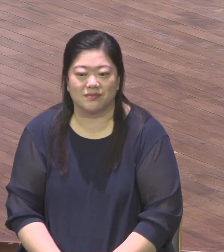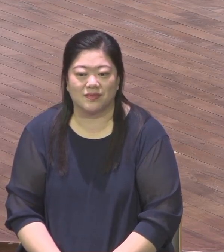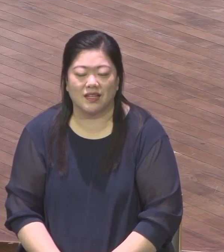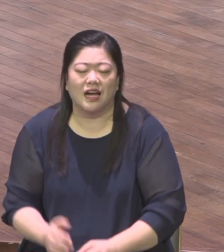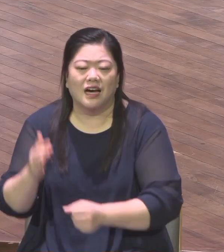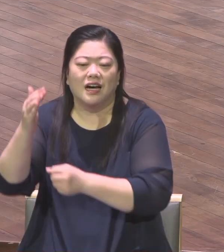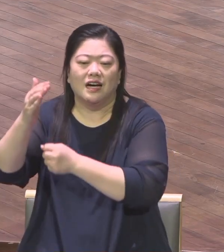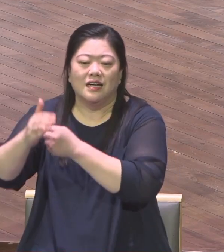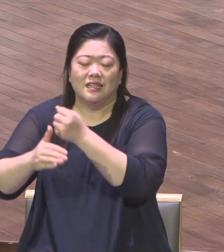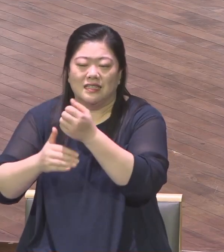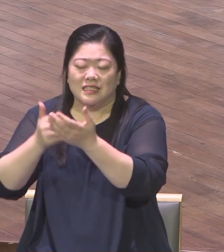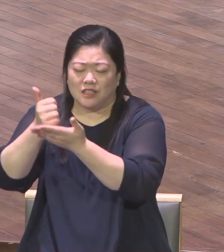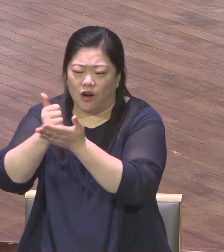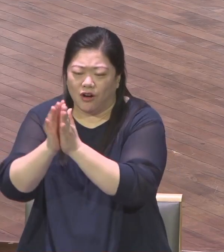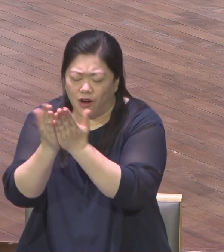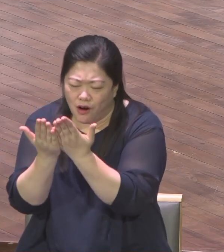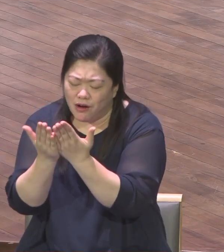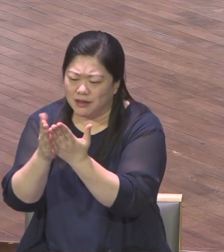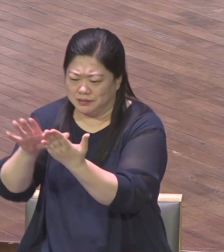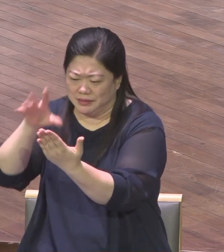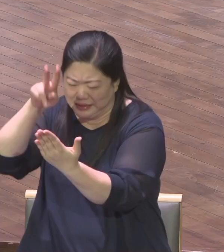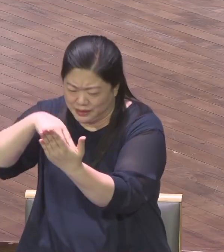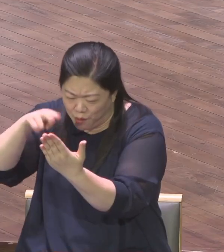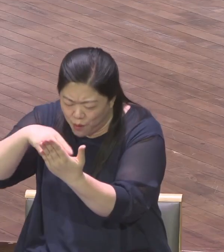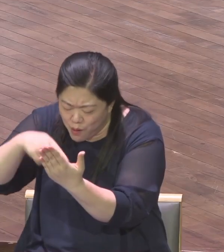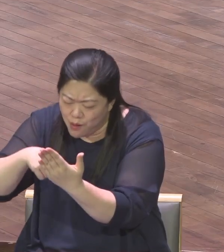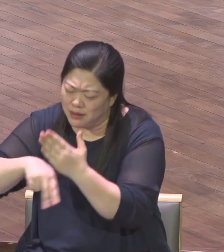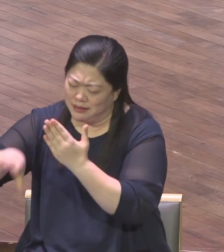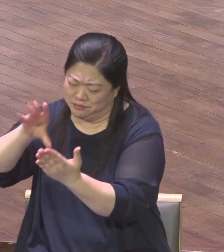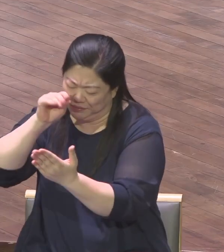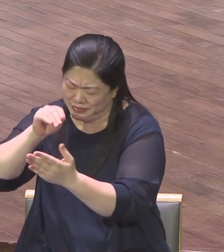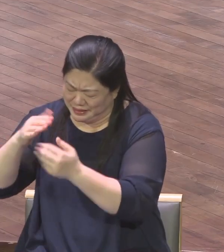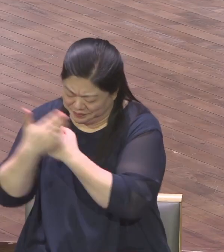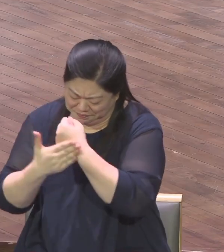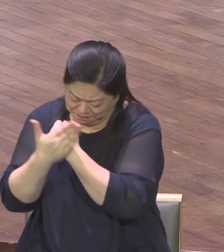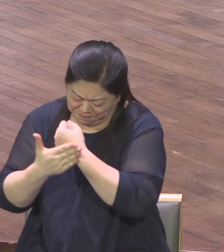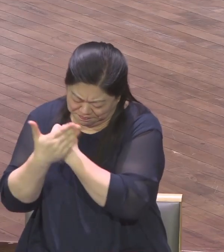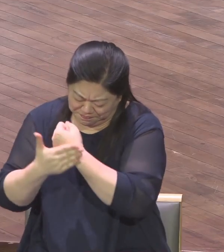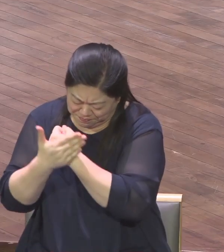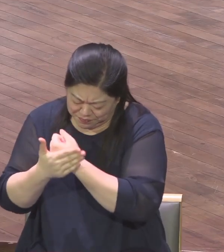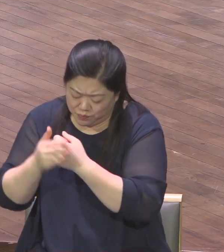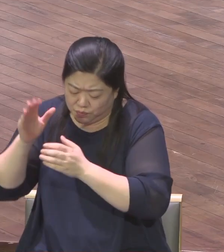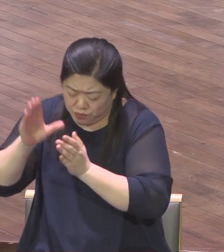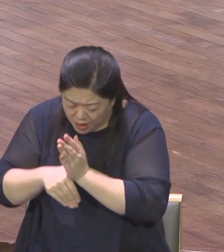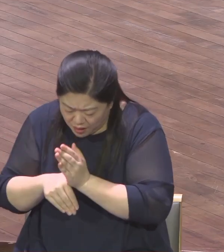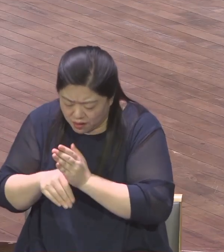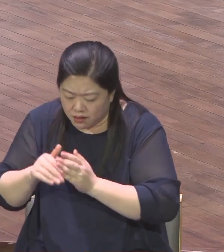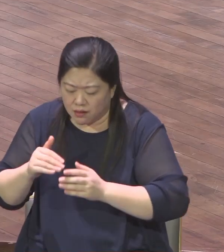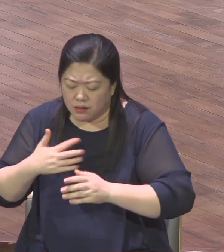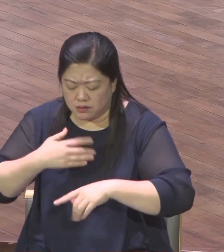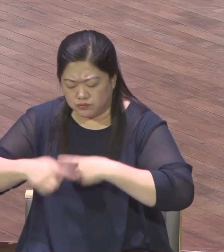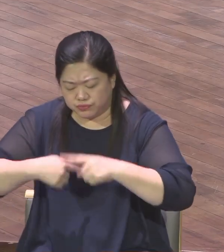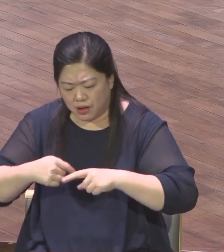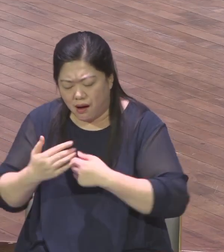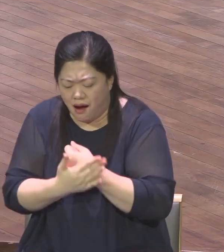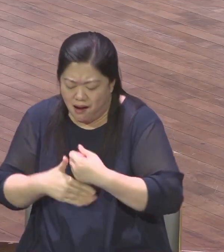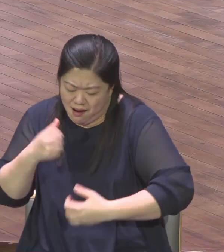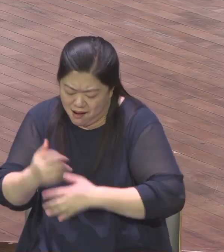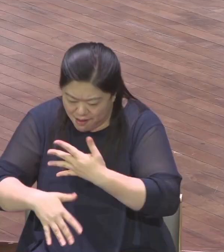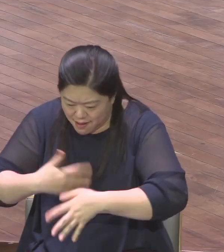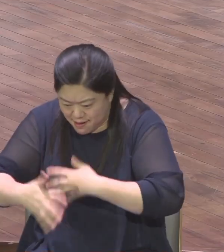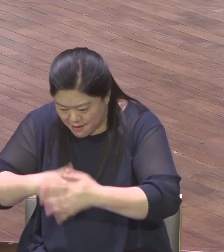빛을 발하게 되어 있단 말이야. 사람을 만나면 만날수록 더 매력이 있어. 만나면 만날 더 만나고 싶어. 더 보고